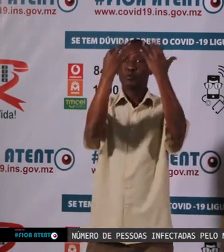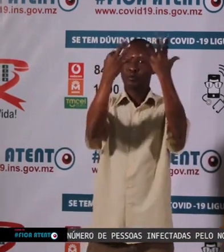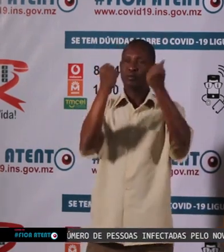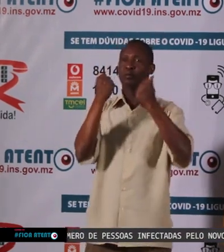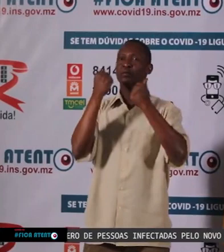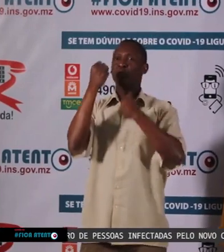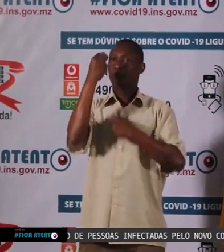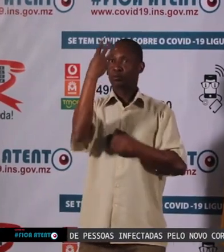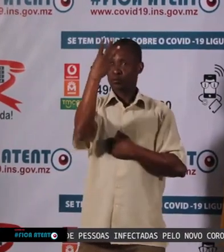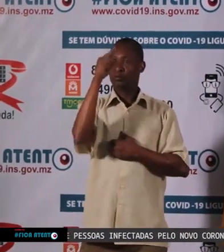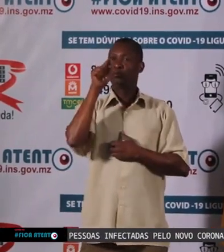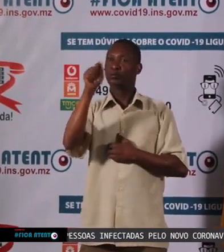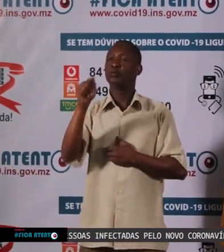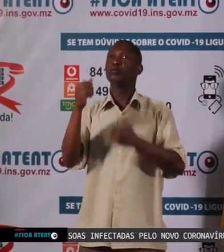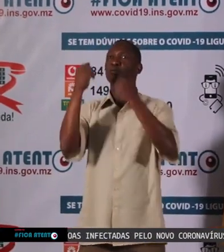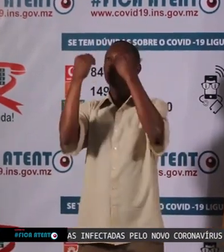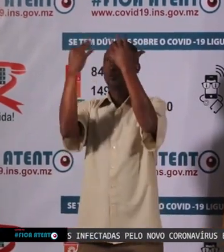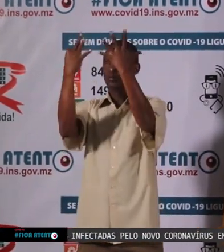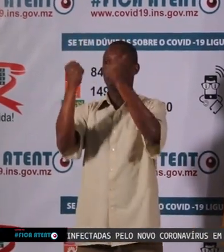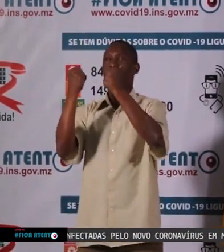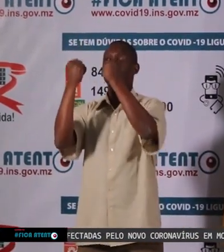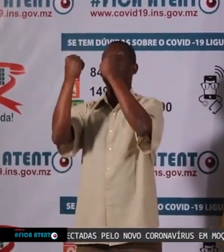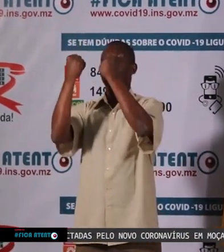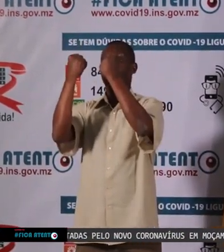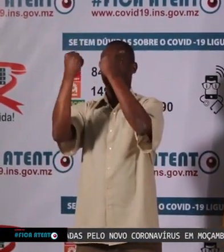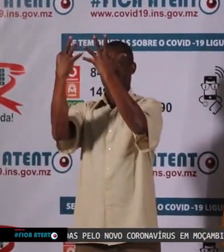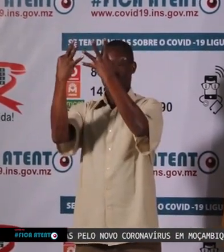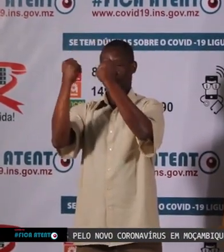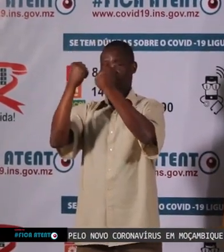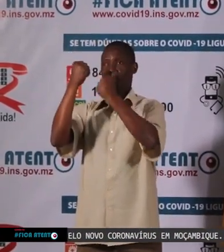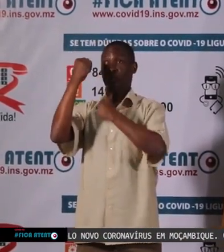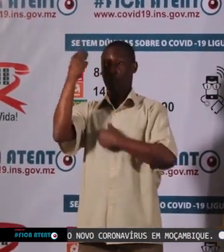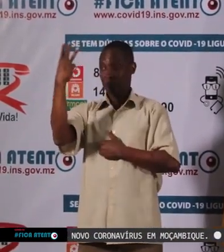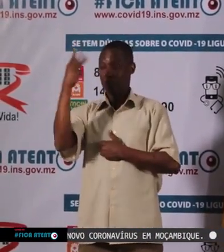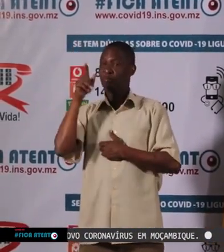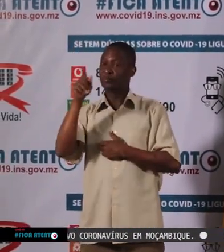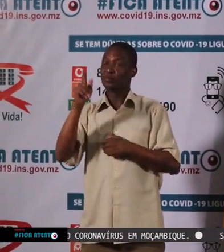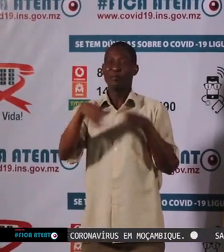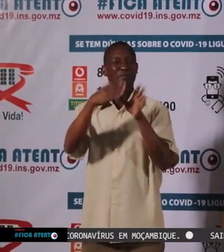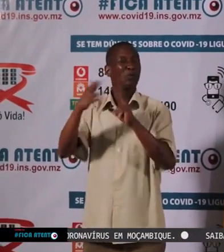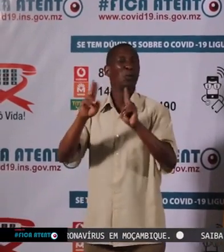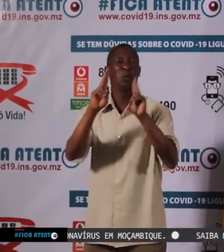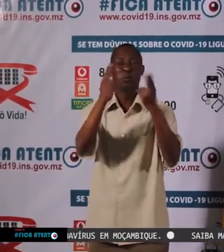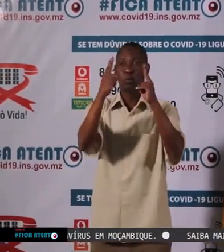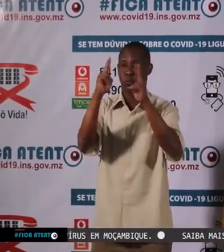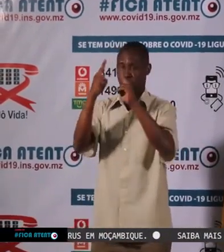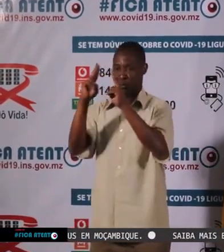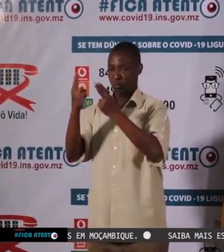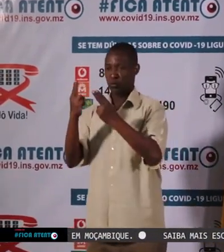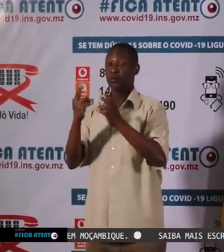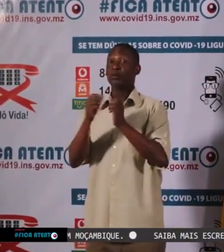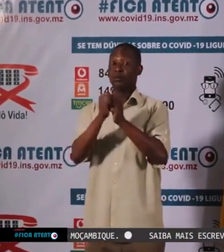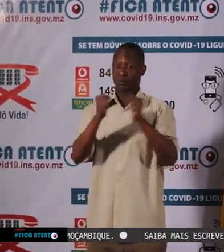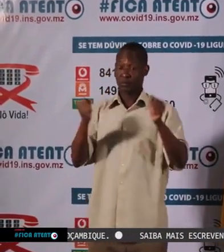83.873 são casos novos. Em relação ao mundo, e para aqueles que detêm os dados